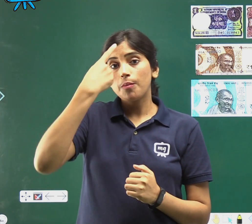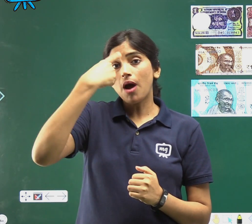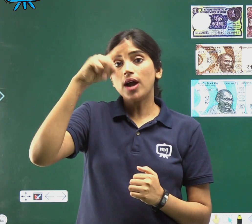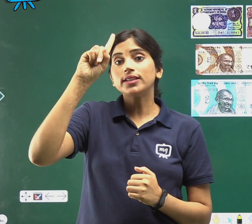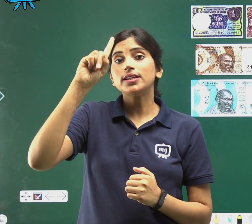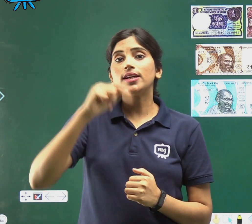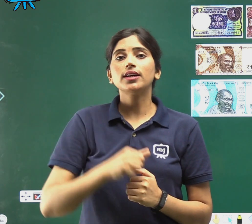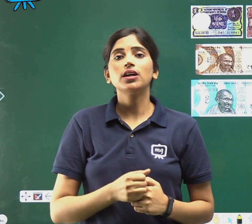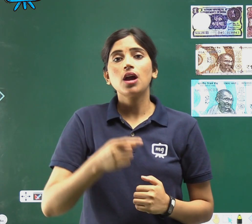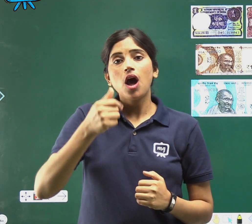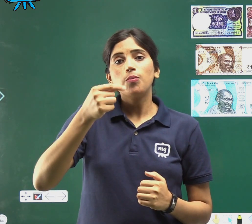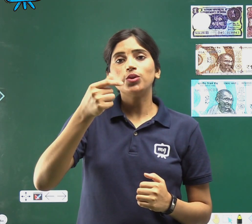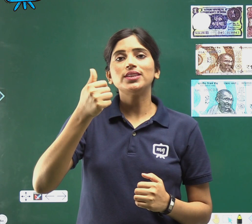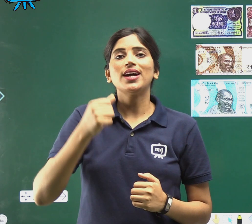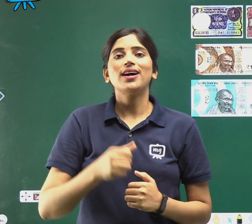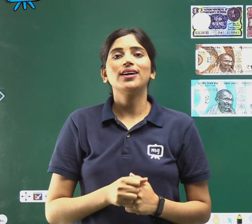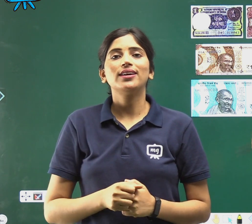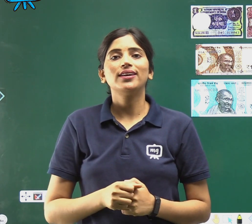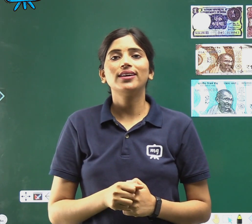भारतीय मुद्रा।